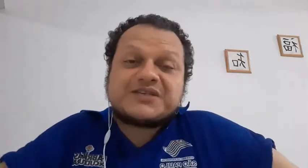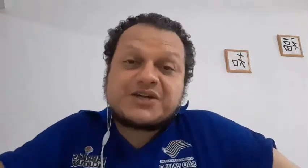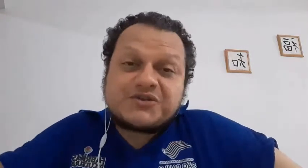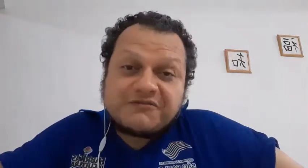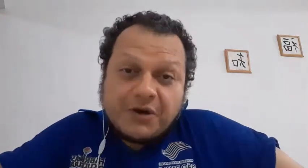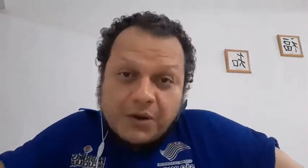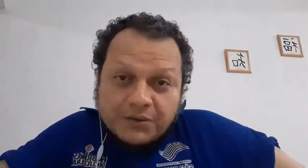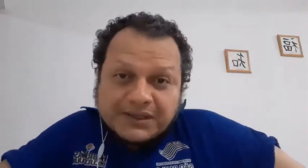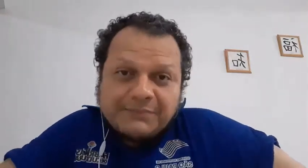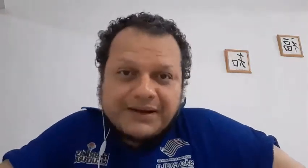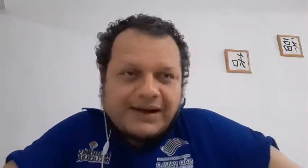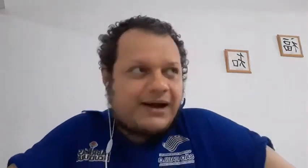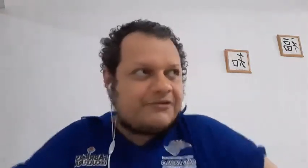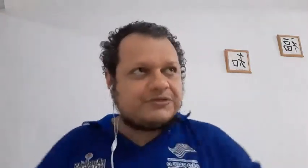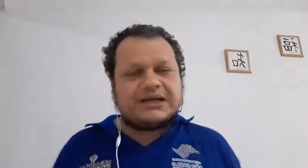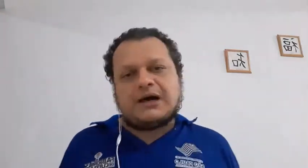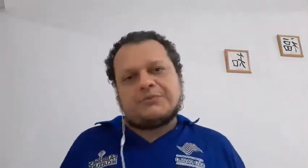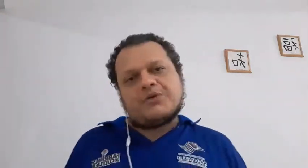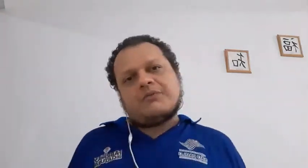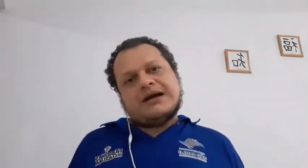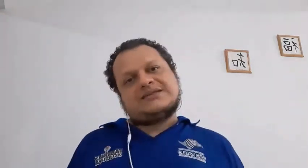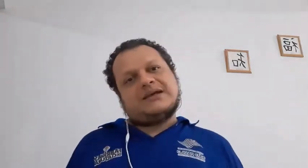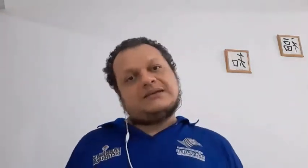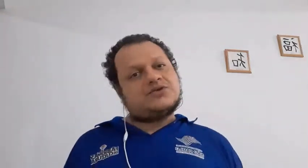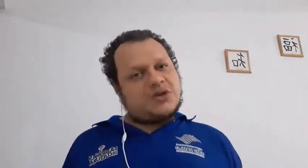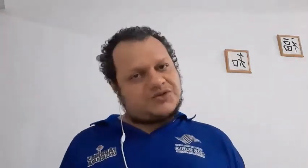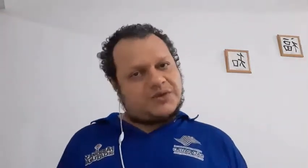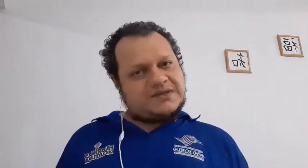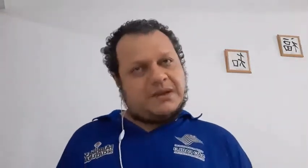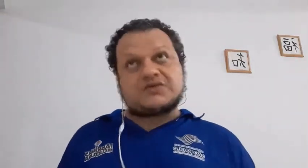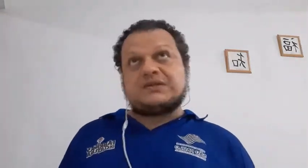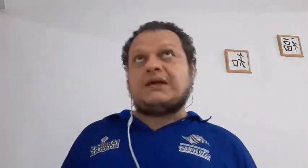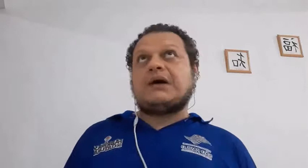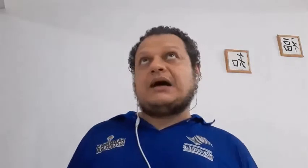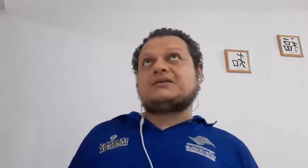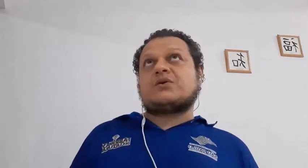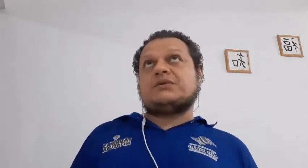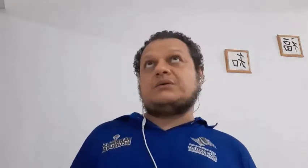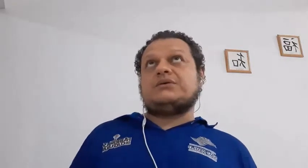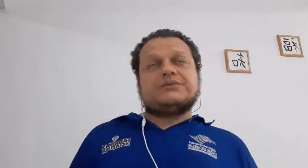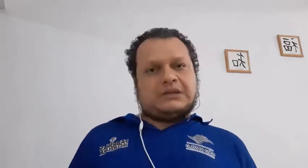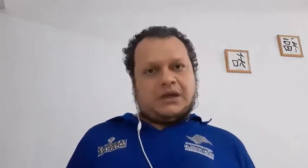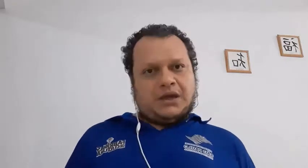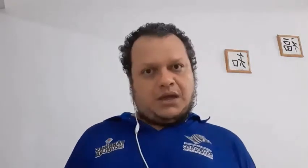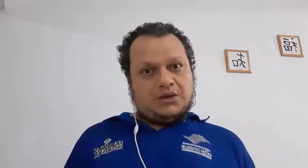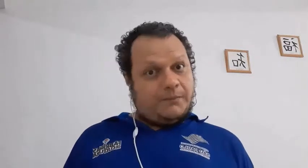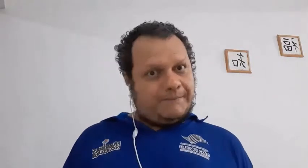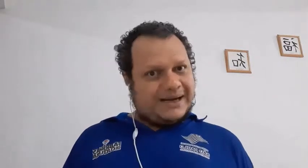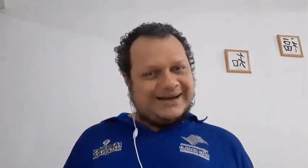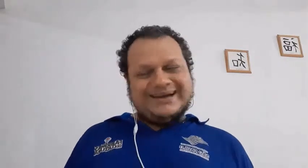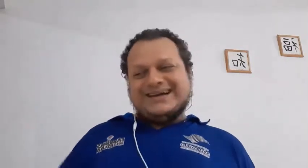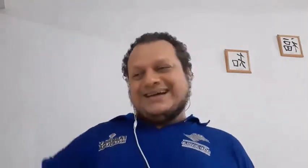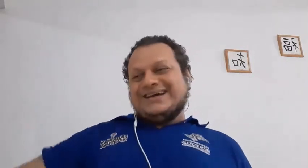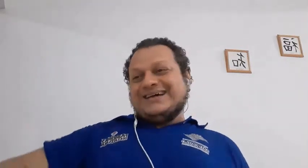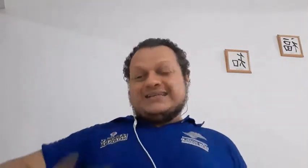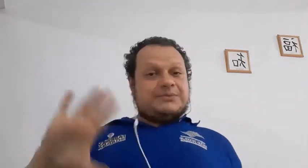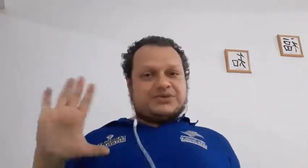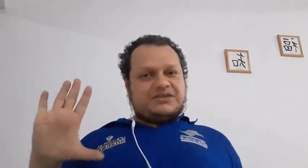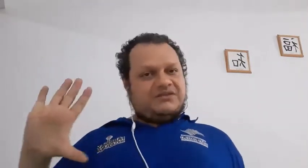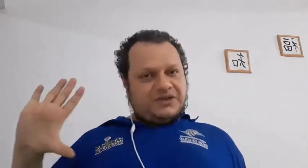de volta para afunilar um pouco mais ainda os nossos conhecimentos. Tem mais conteúdo? Tem, opa! Se possível, veja esse